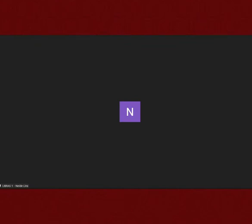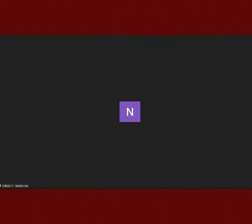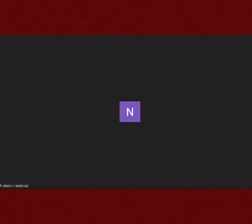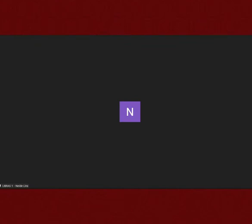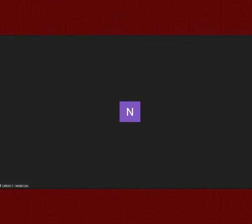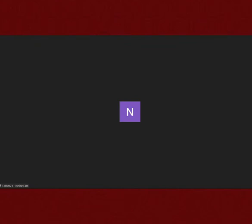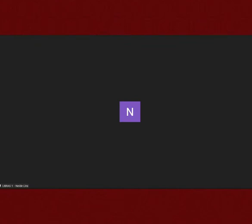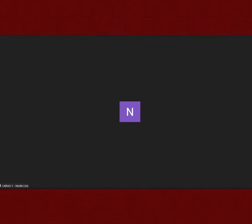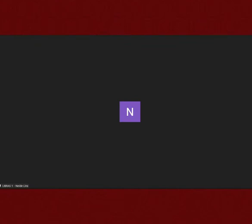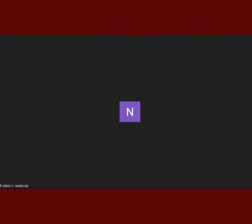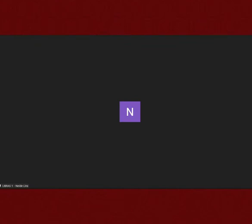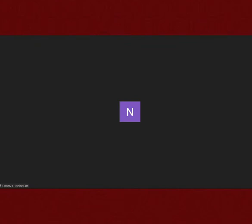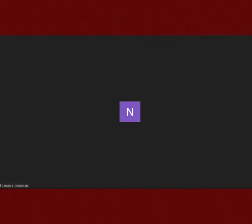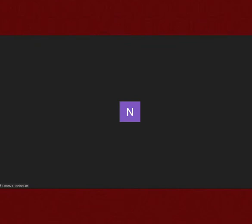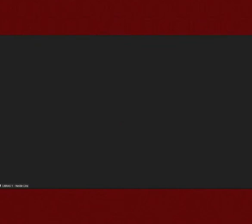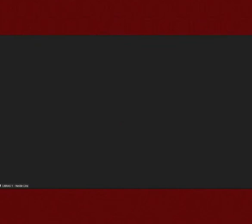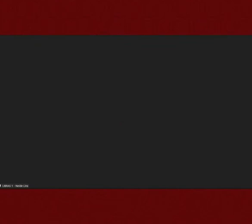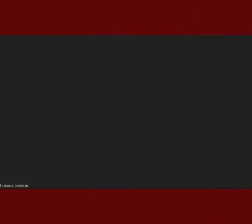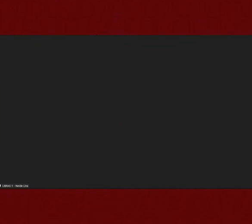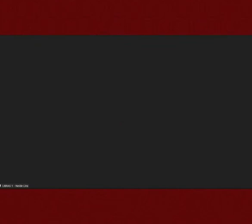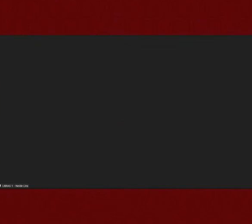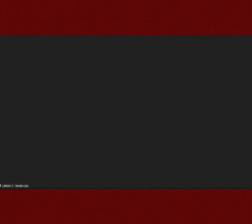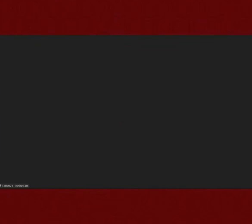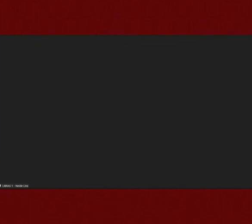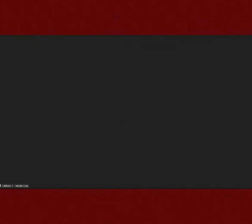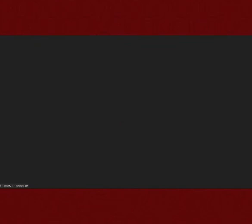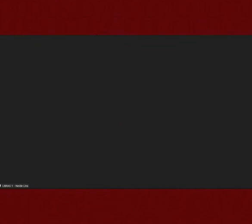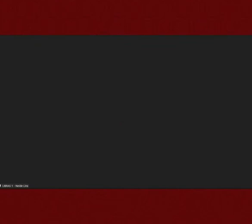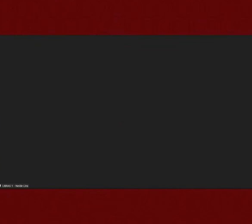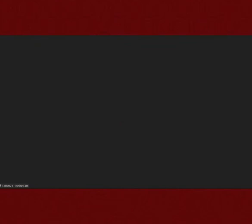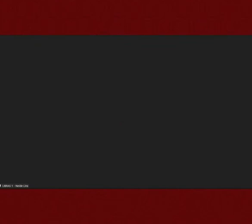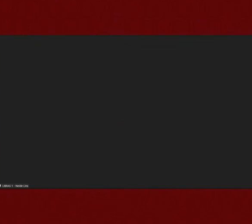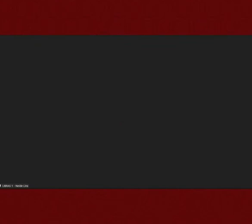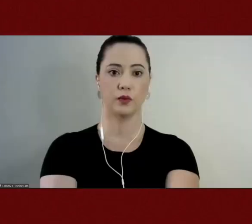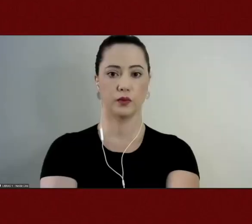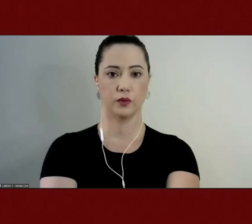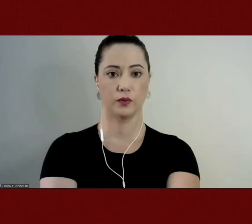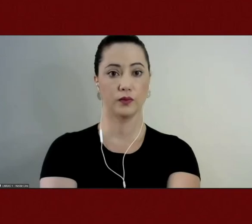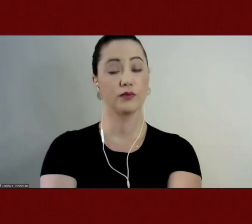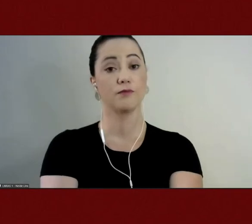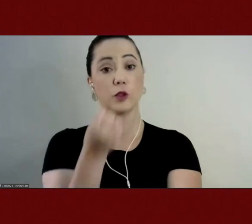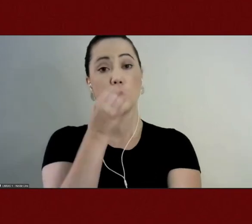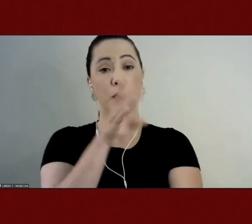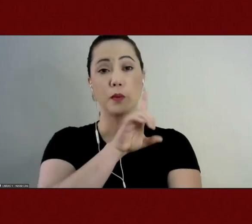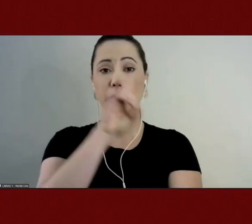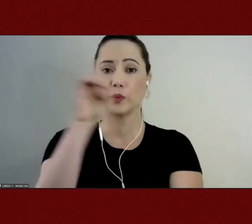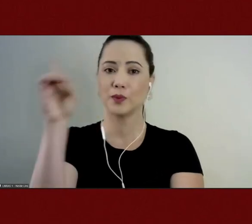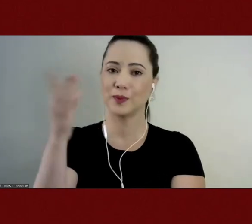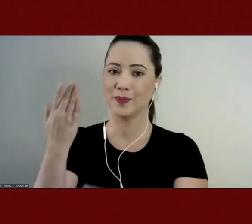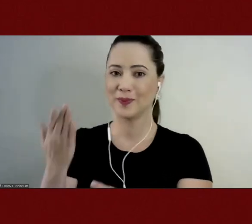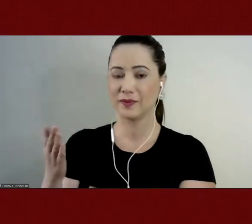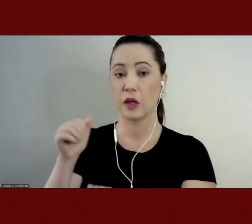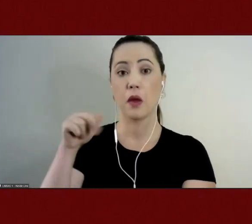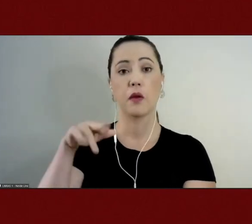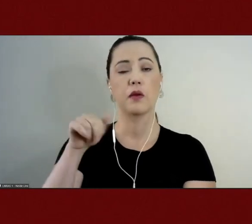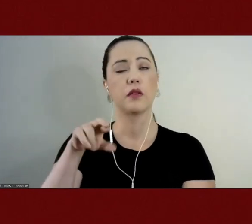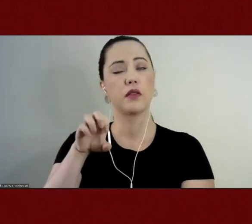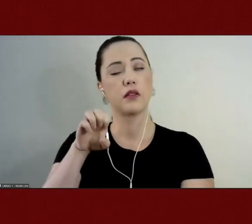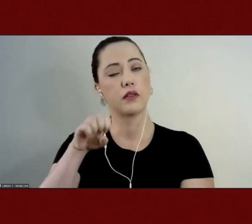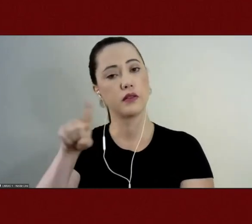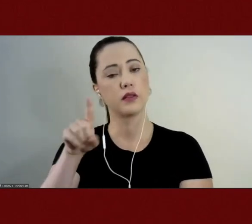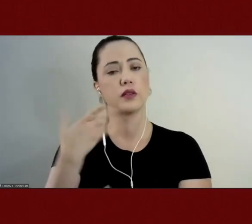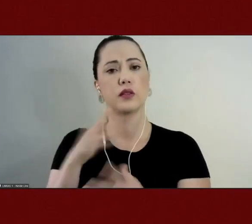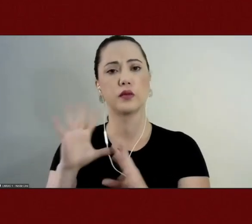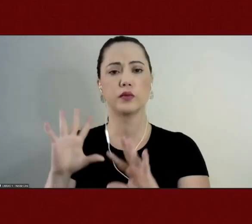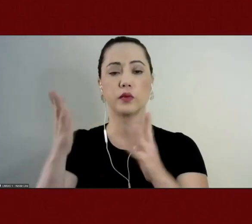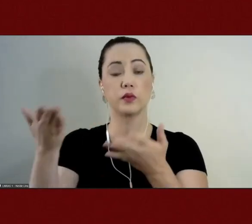Bom dia a todos. Sou André Amado, secretário executivo deste seminário internacional, convocado para celebrar o